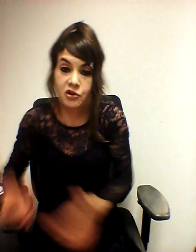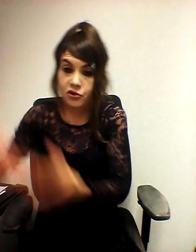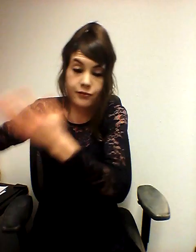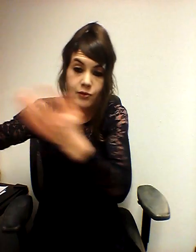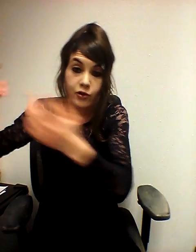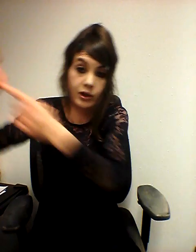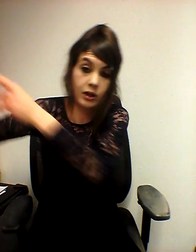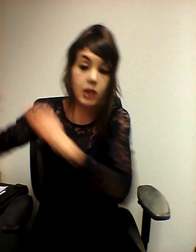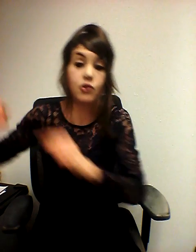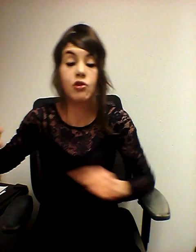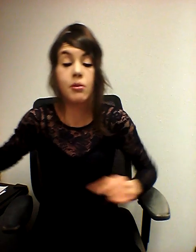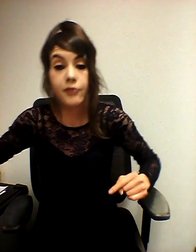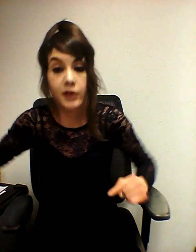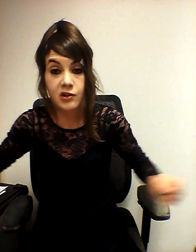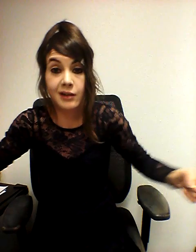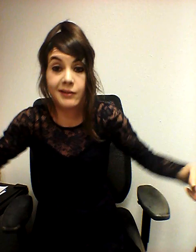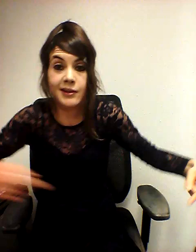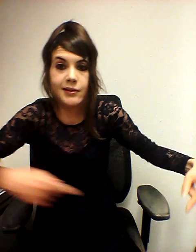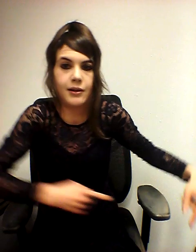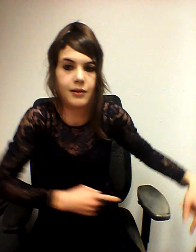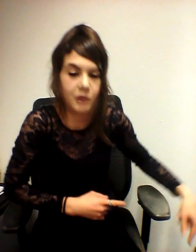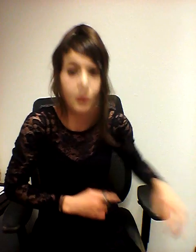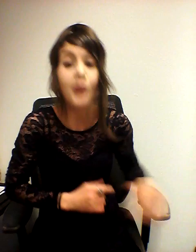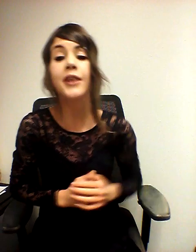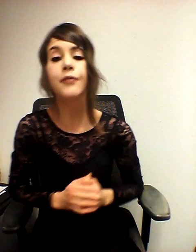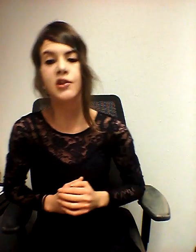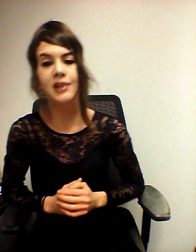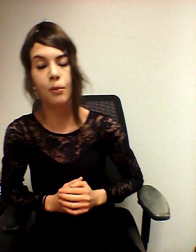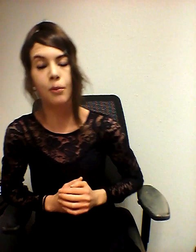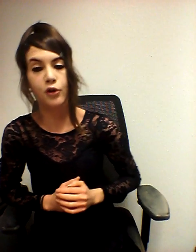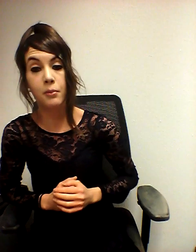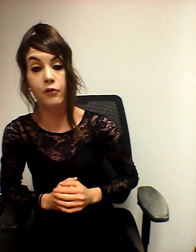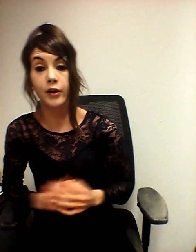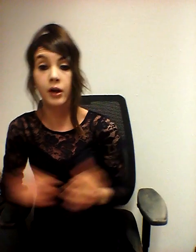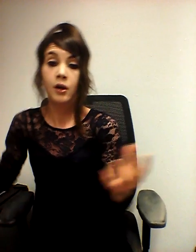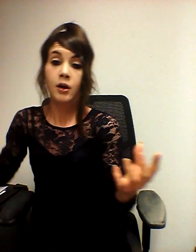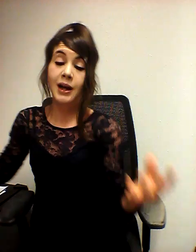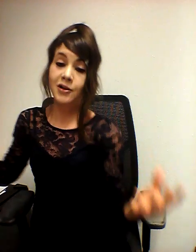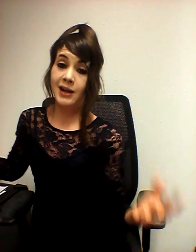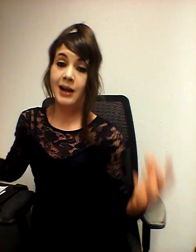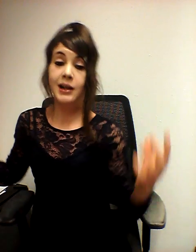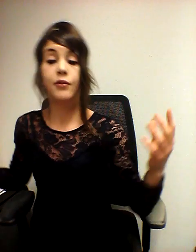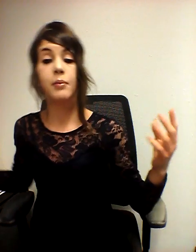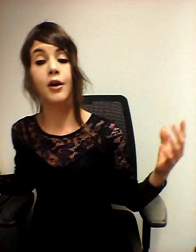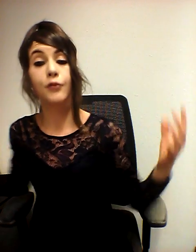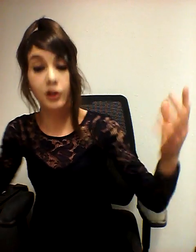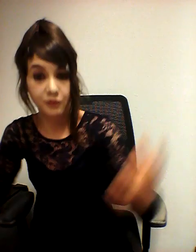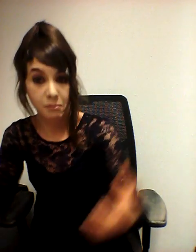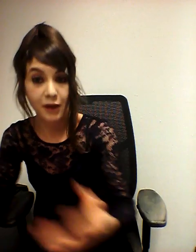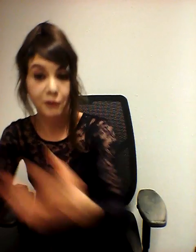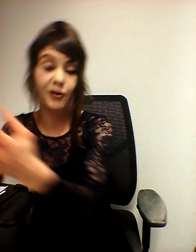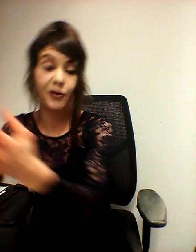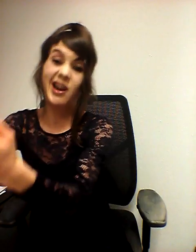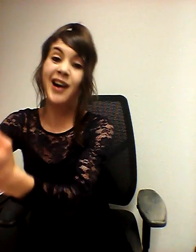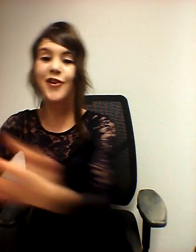gevormd worden in die lysosomen van je cellen niet in de mitochondriën van je cellen opgenomen worden gaan ze daar niet verbruikt worden is verbruik van calori